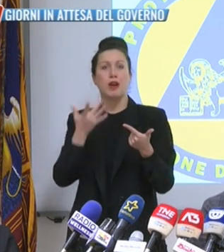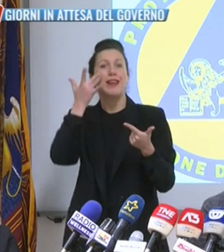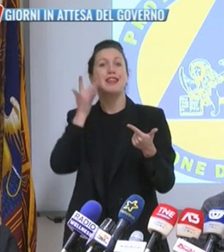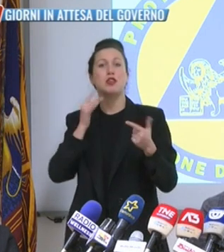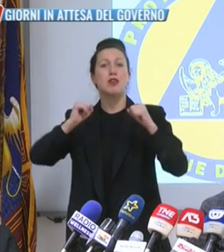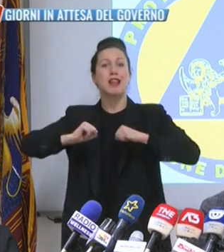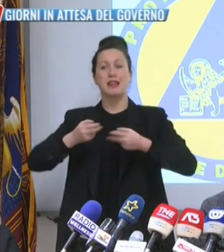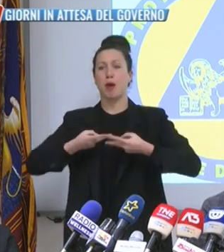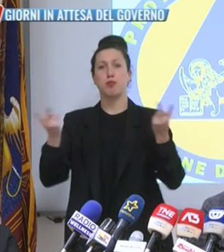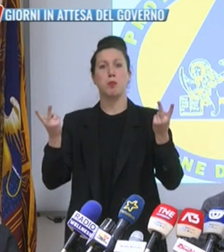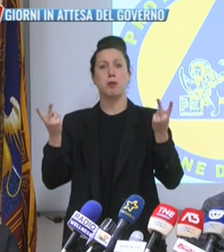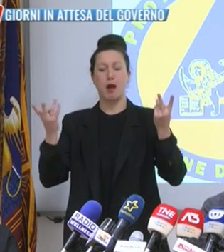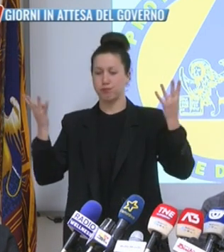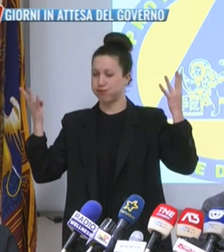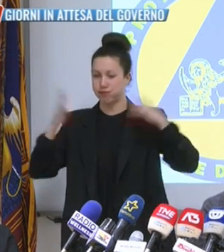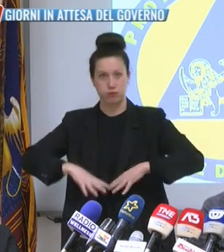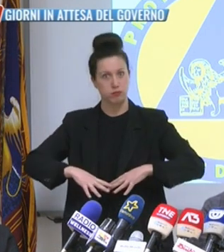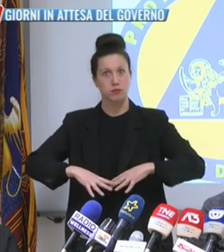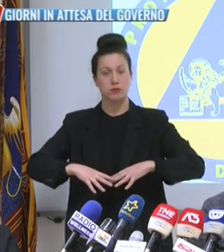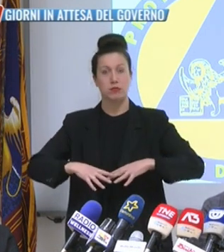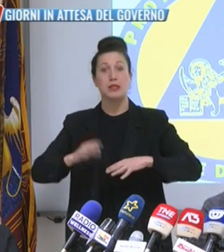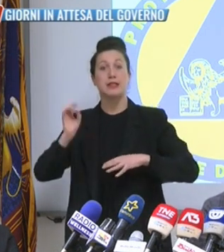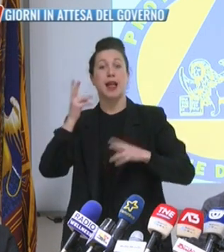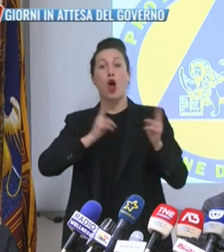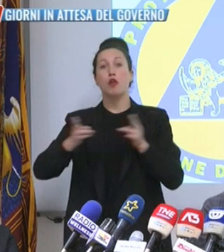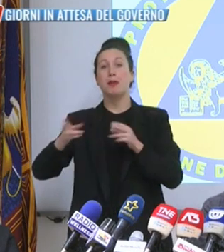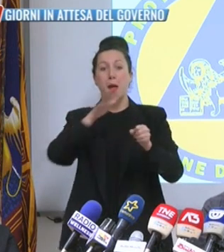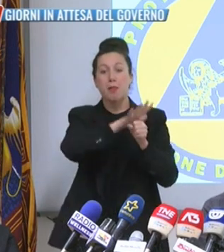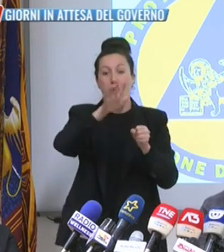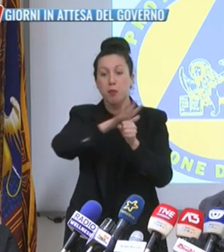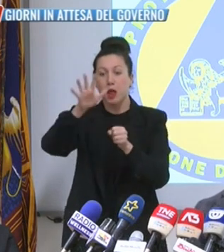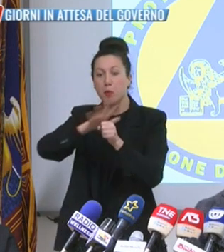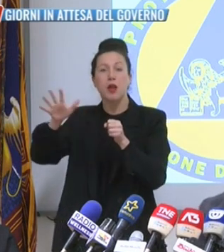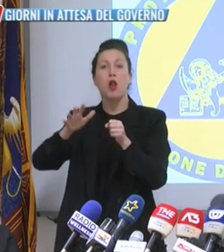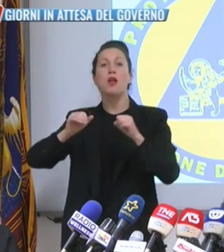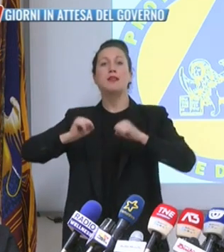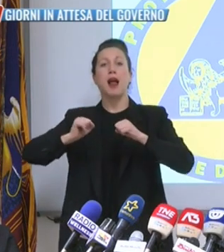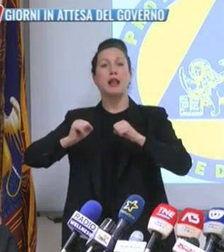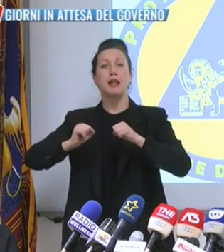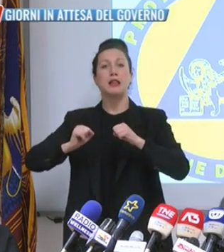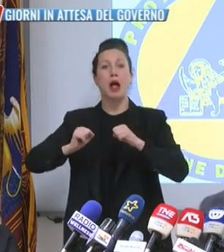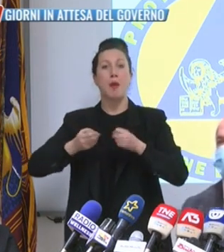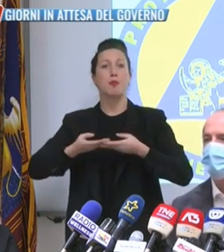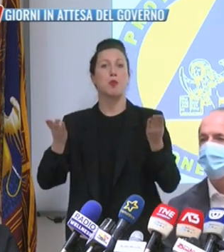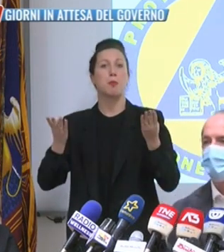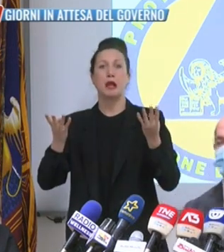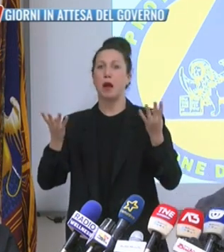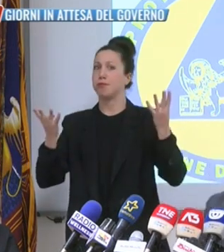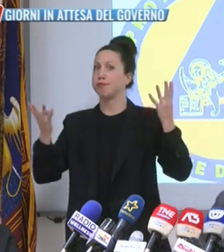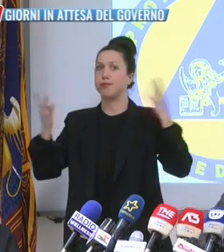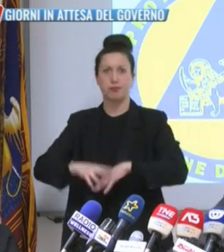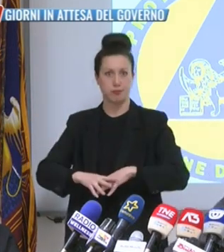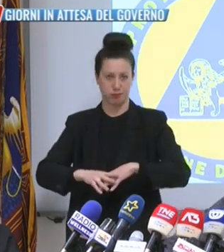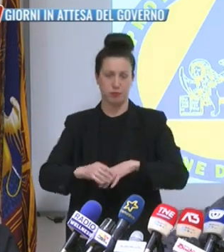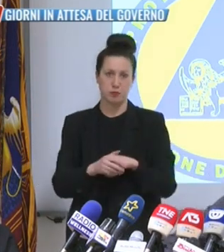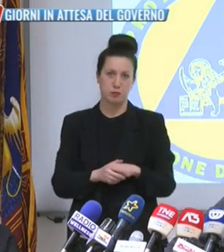Cioè, se noi riempiamo gli ospedali, collassiamo la sanità. Quindi non si dica poi, evitando tutte le